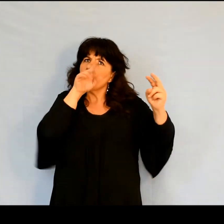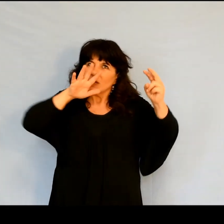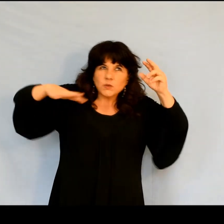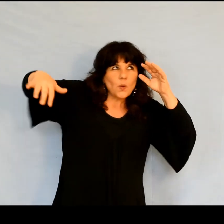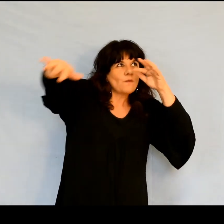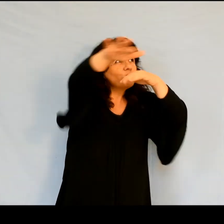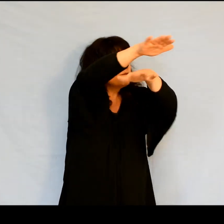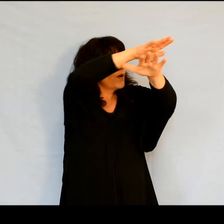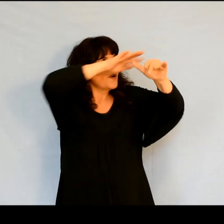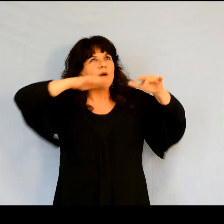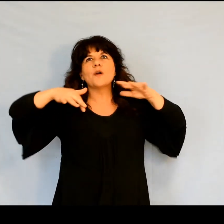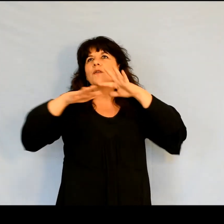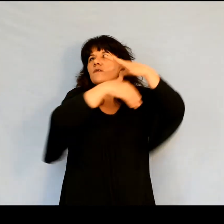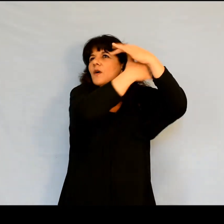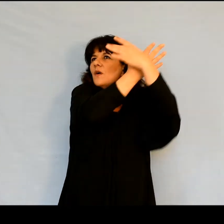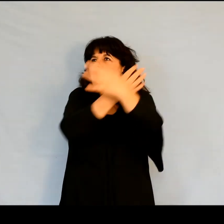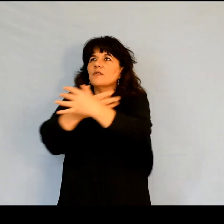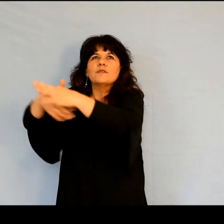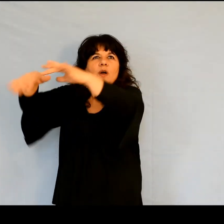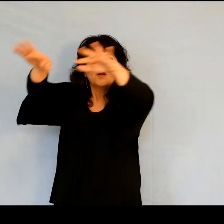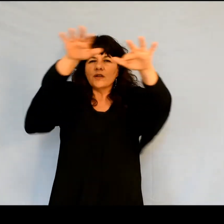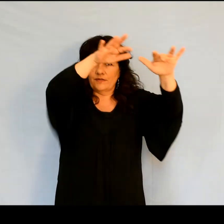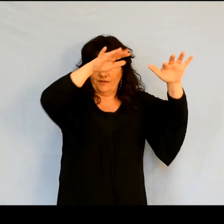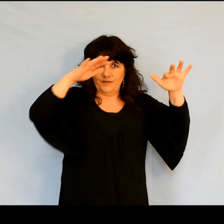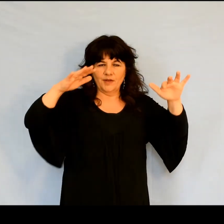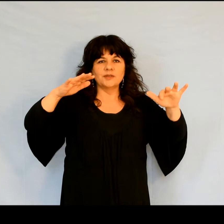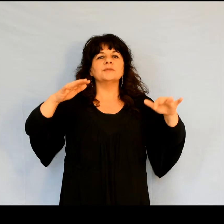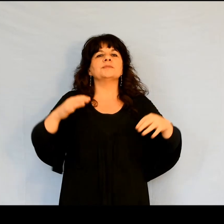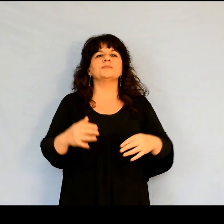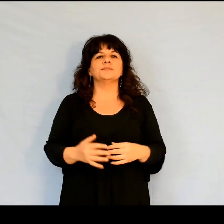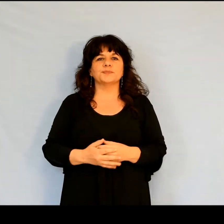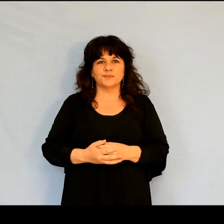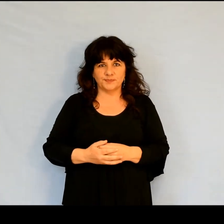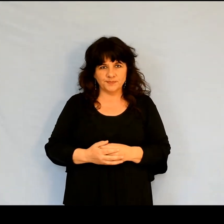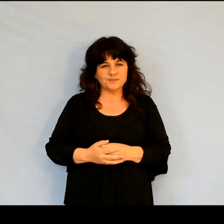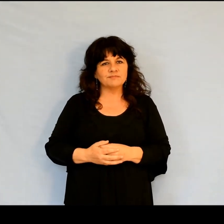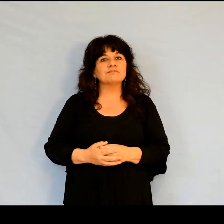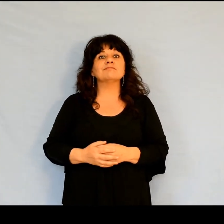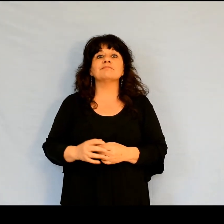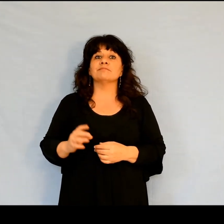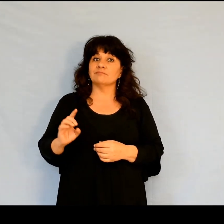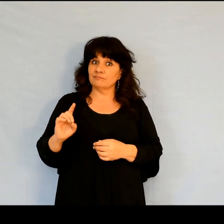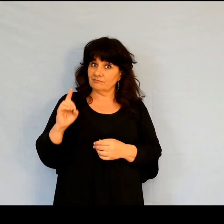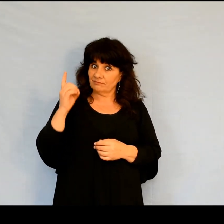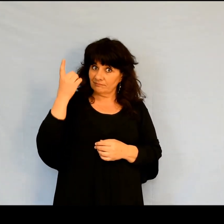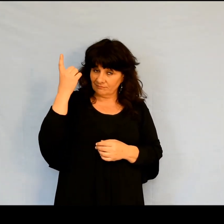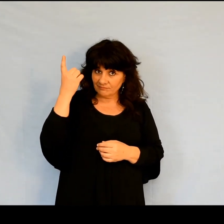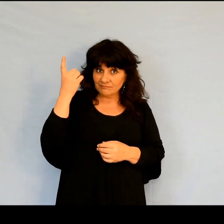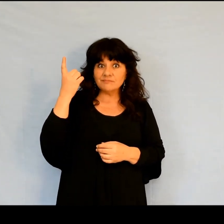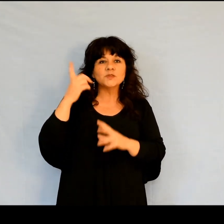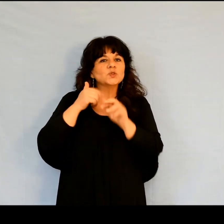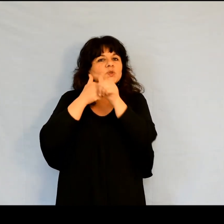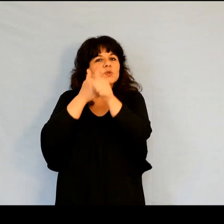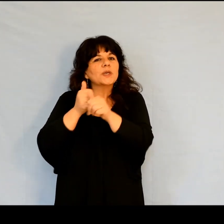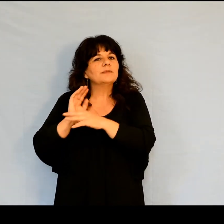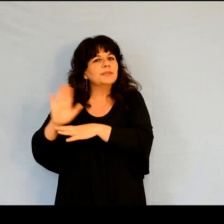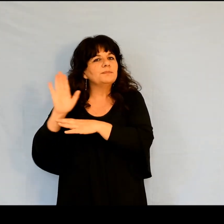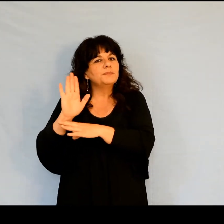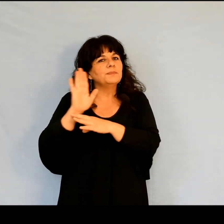Dieu créa selon leurs espèces,